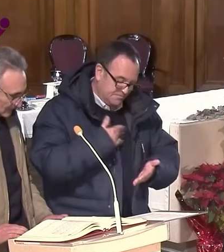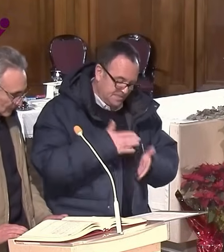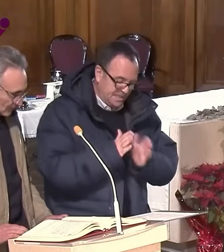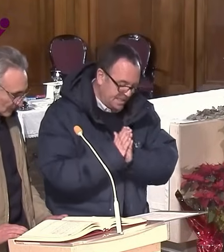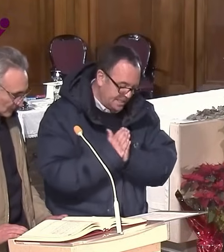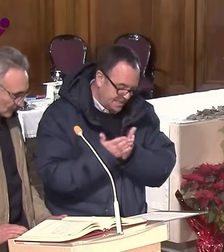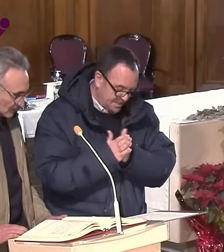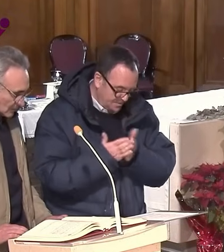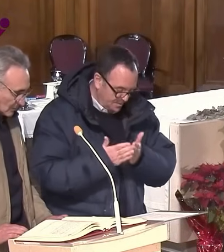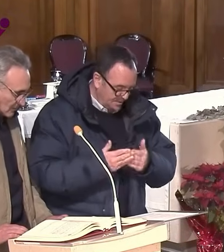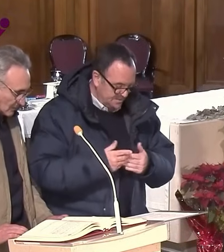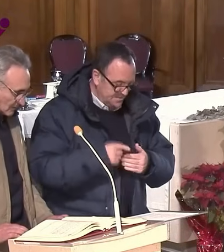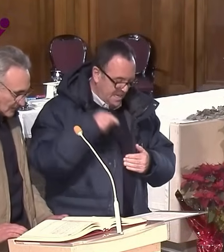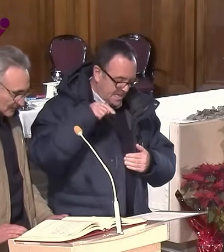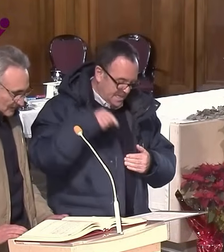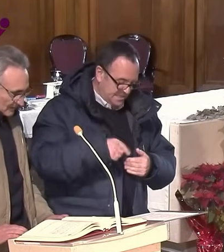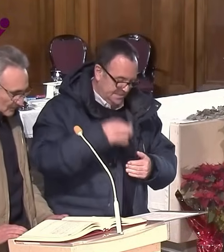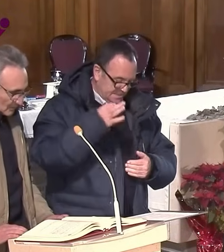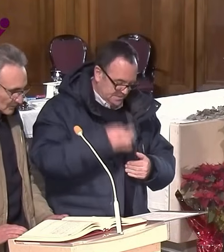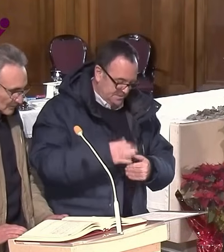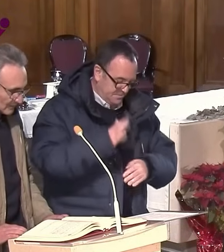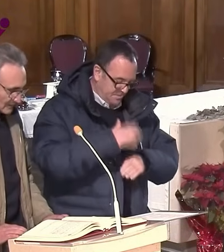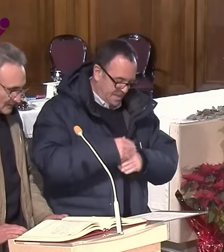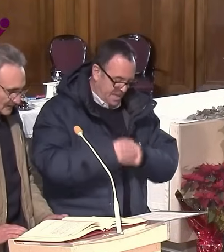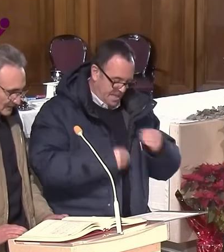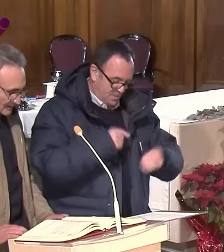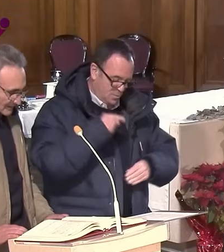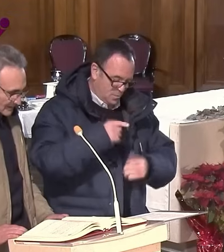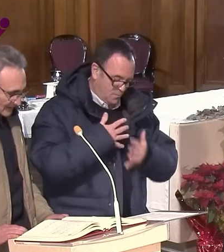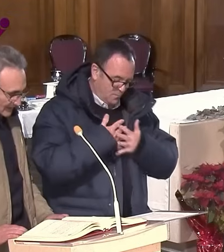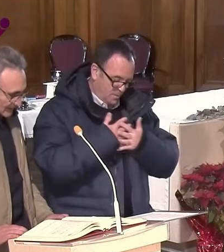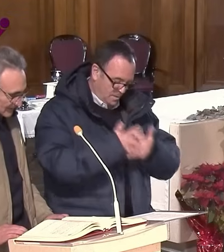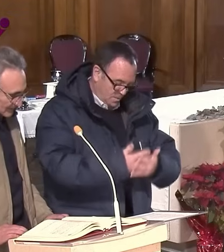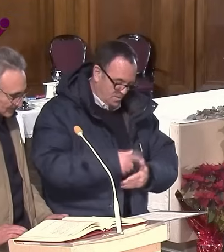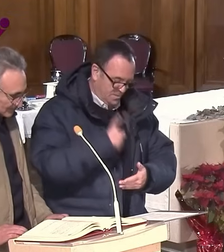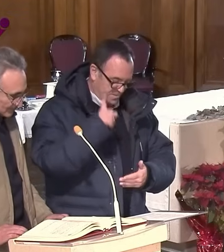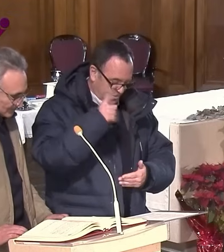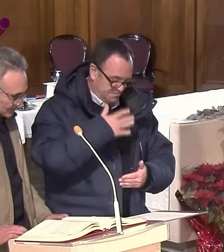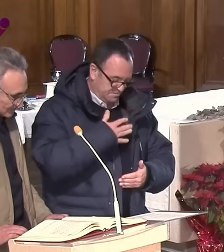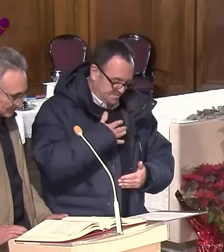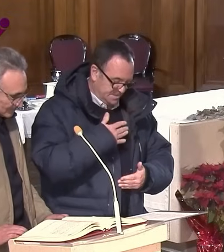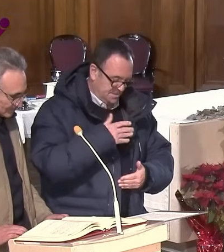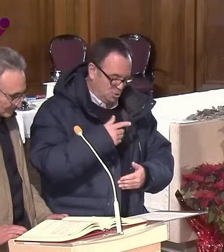voluntad, Dios mío, lo quiero, y llevo tu ley en las entrañas.